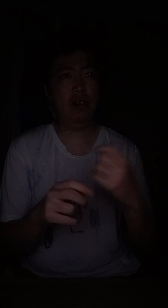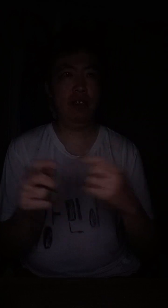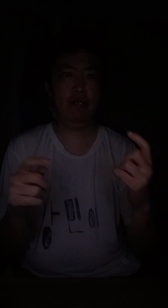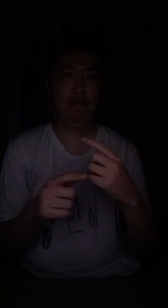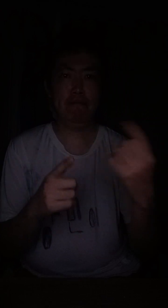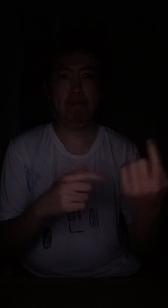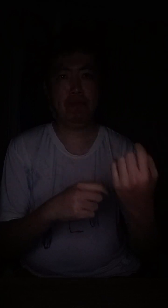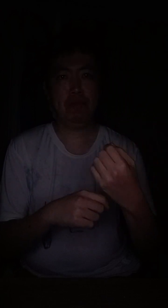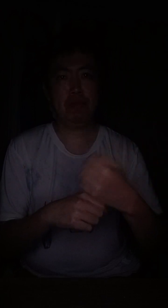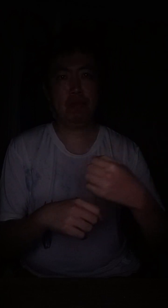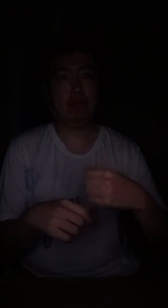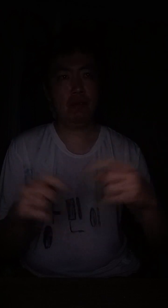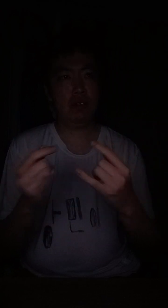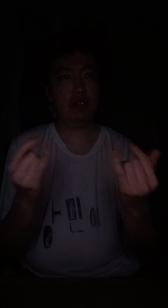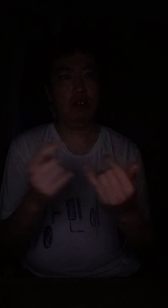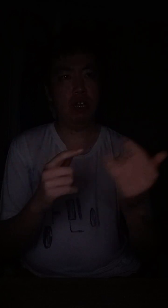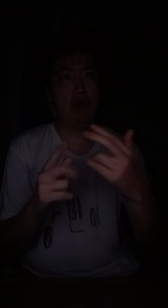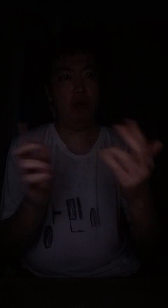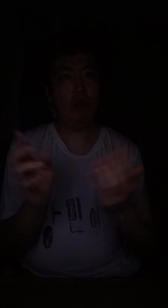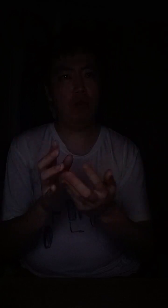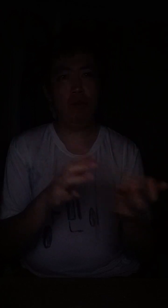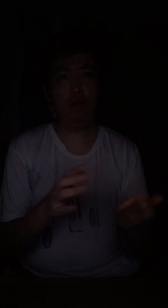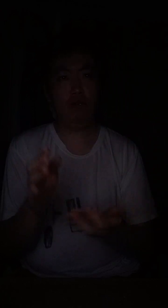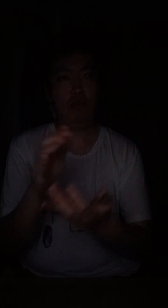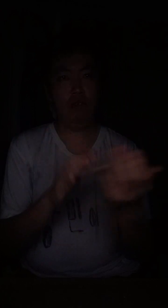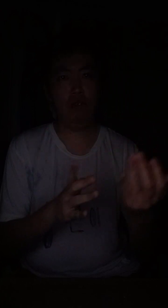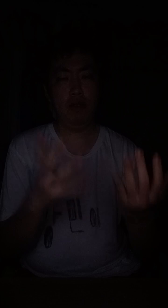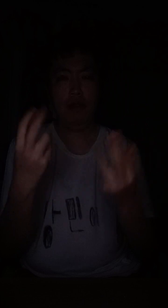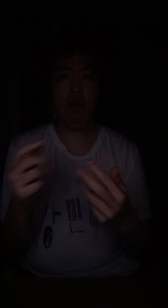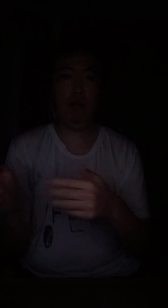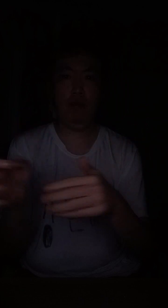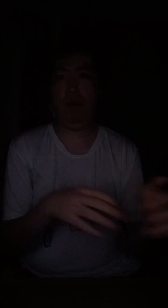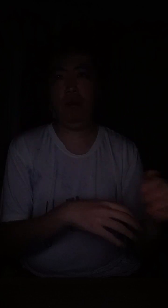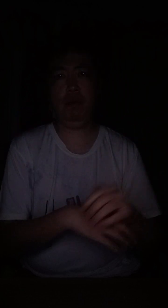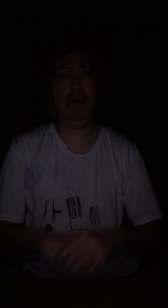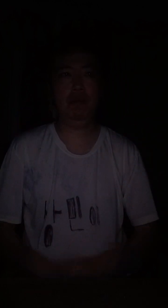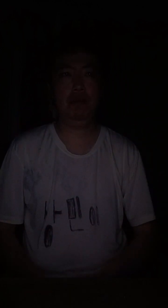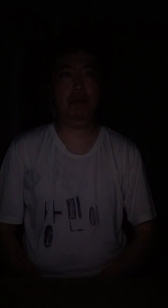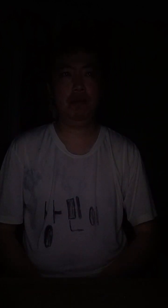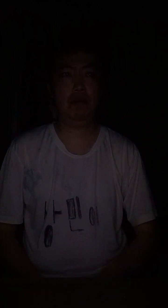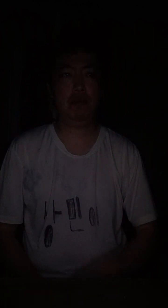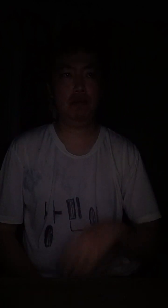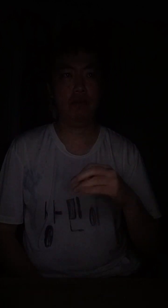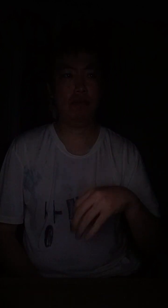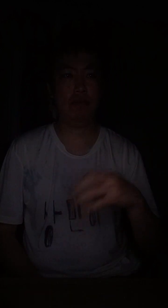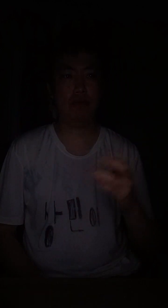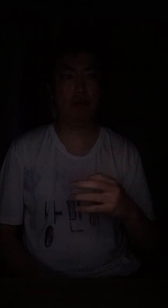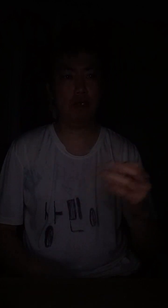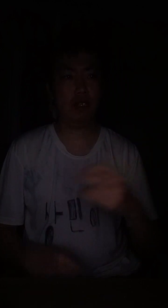나선 언론노조 KBS 본부 조합원 수백 명이 모인 겁니다. 국민이